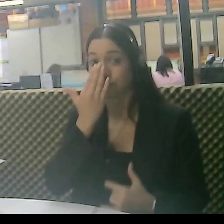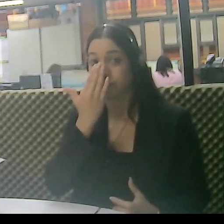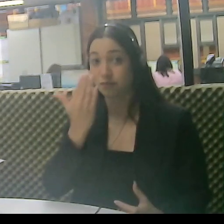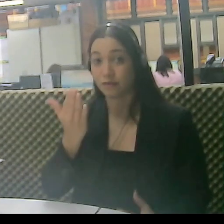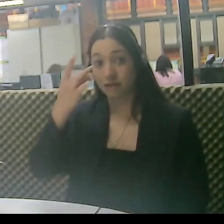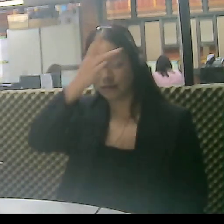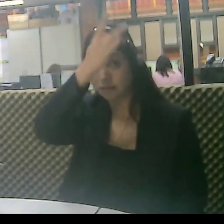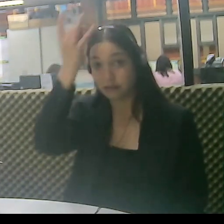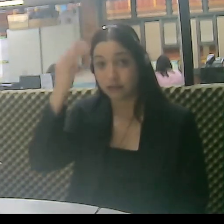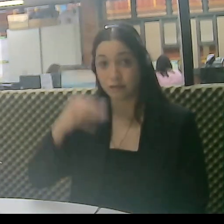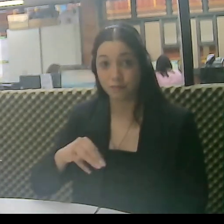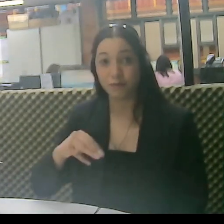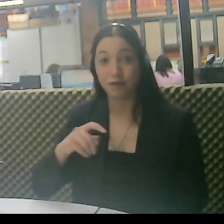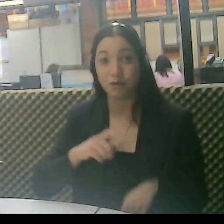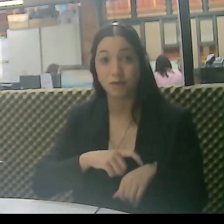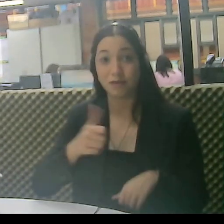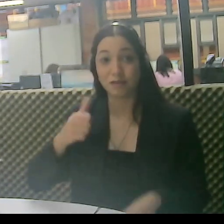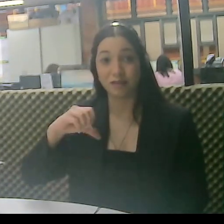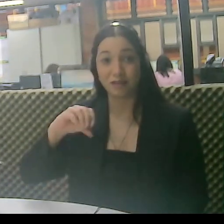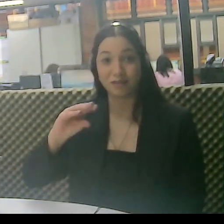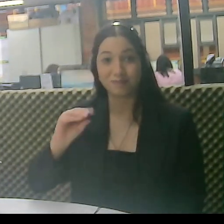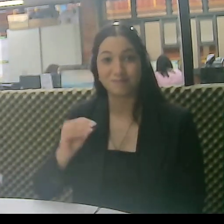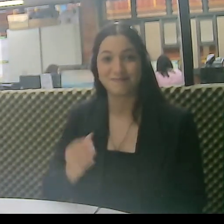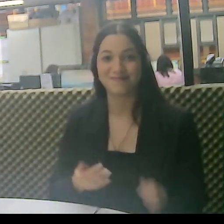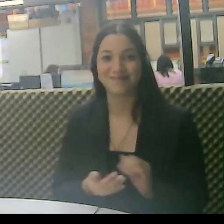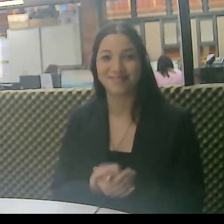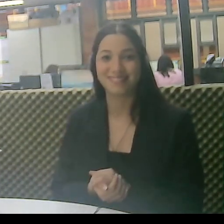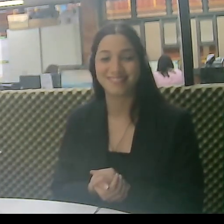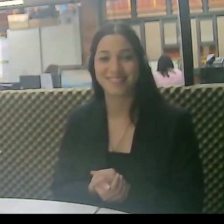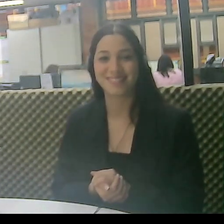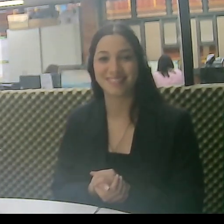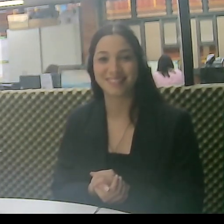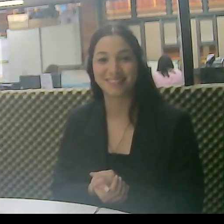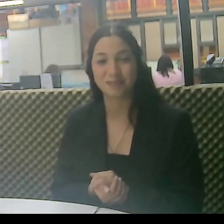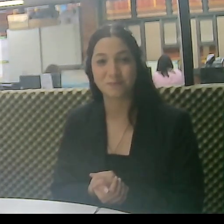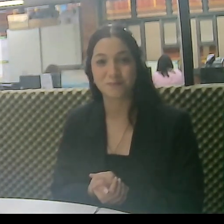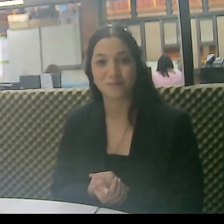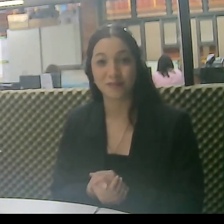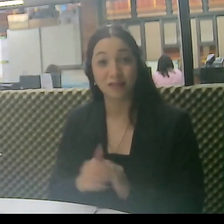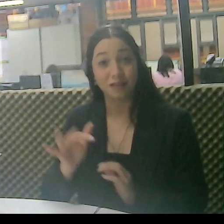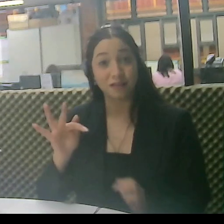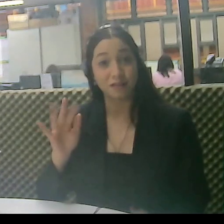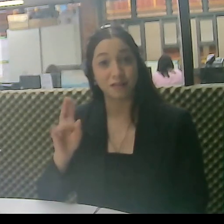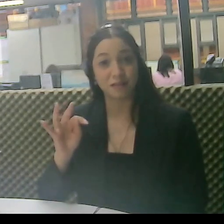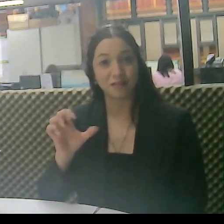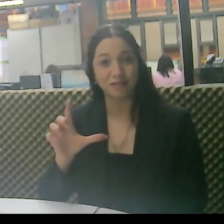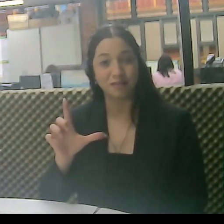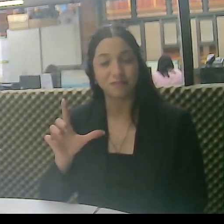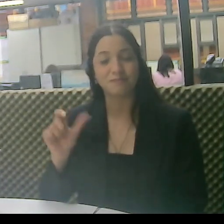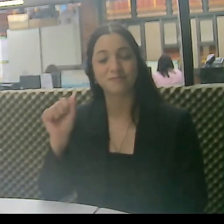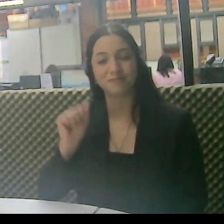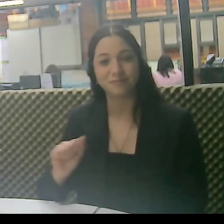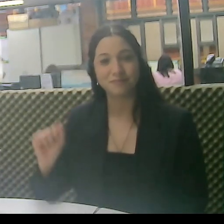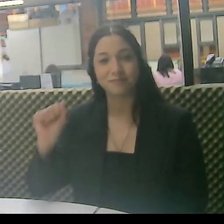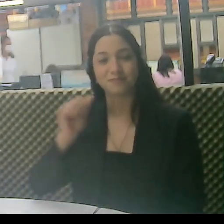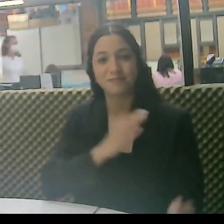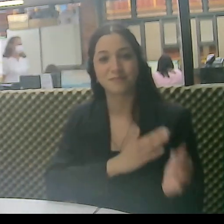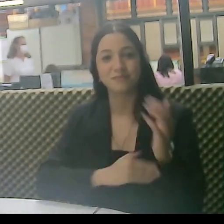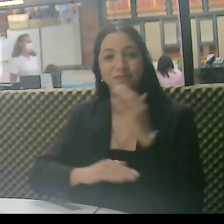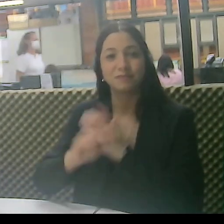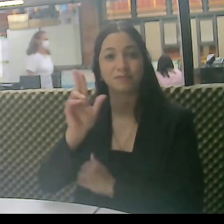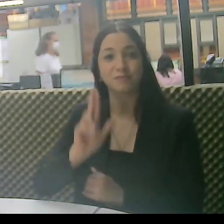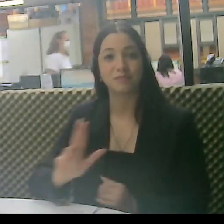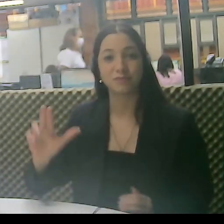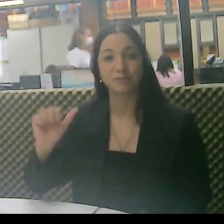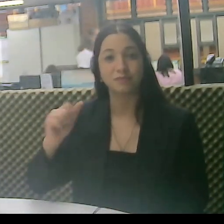bairro Santa Mônica, às 7 da noite. E falando em FUTEL, a Associação dos Paraplégicos de